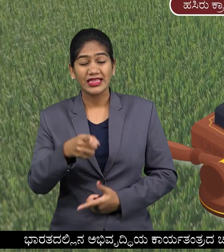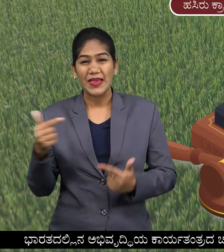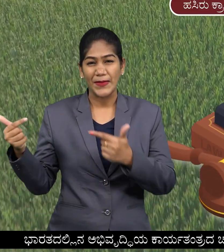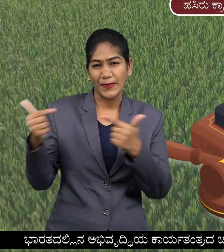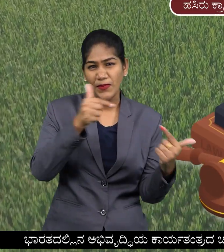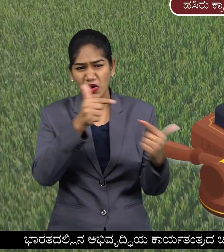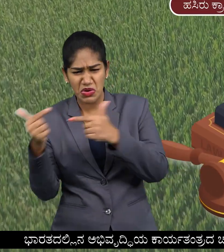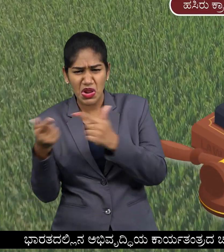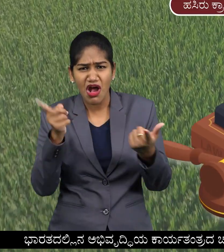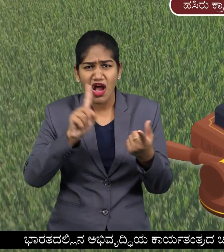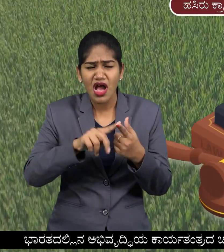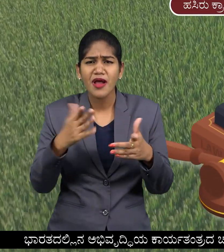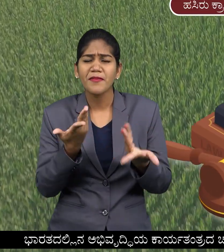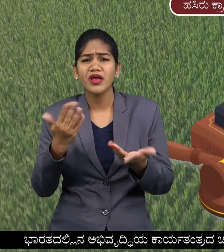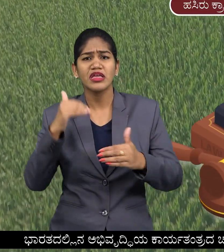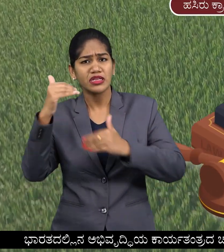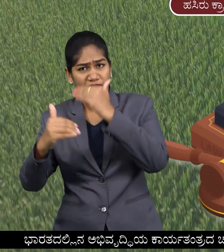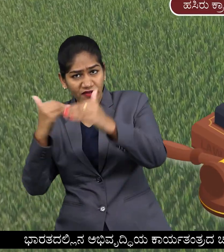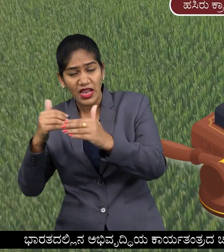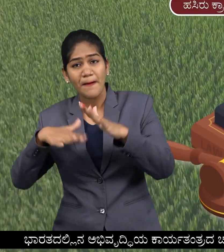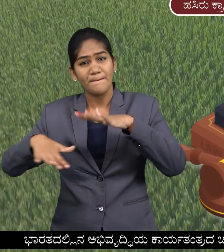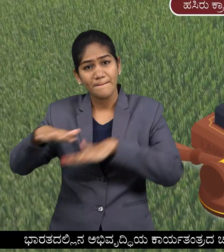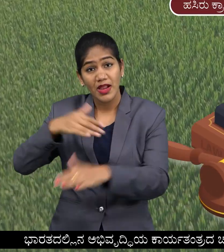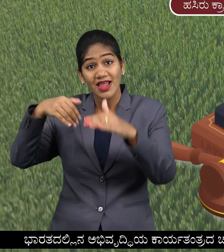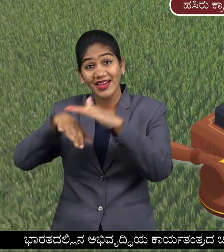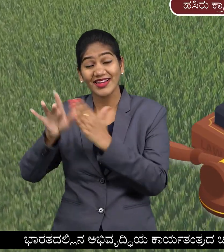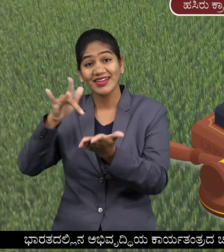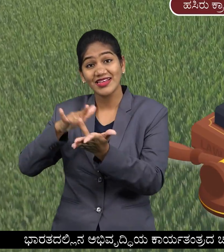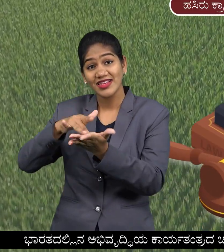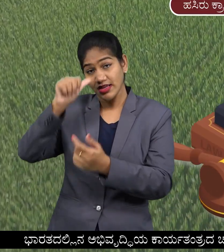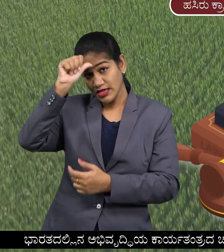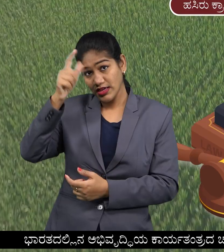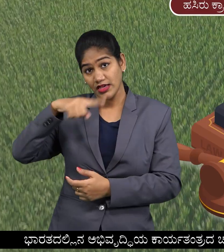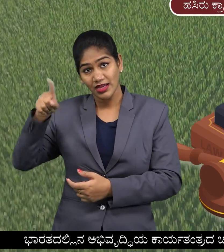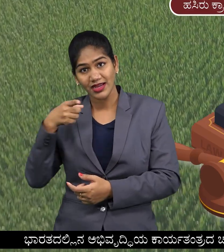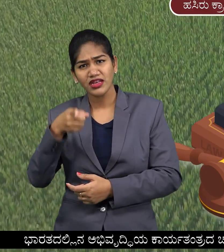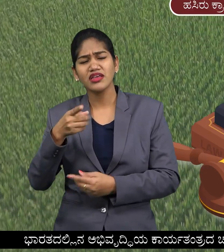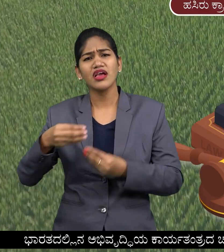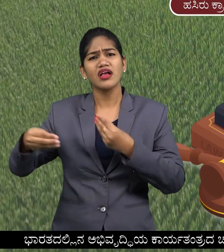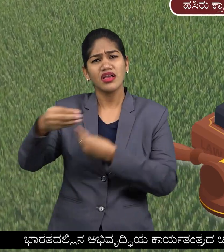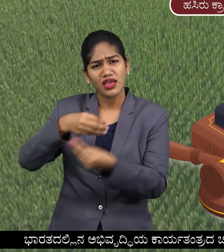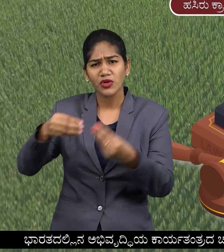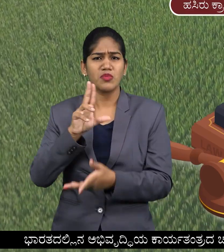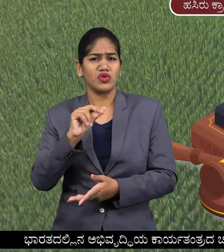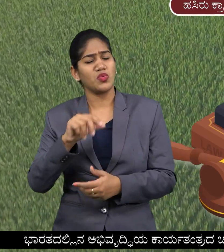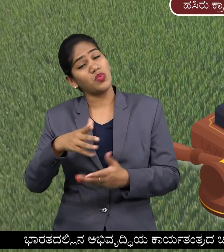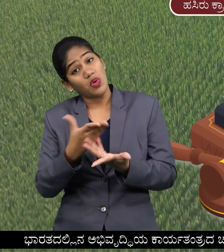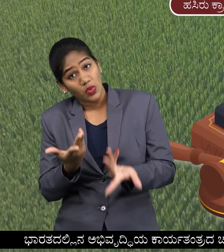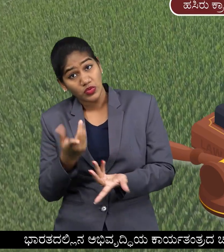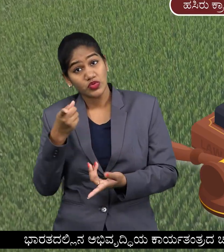ಭಾರತದಲ್ಲಿನ ಅಭಿವೃದ್ಧಿಯ ಕಾರ್ಯತಂತ್ರದ ಚರ್ಚೆಯು ಆರ್ಥಿಕ ಮಾತ್ರವಲ್ಲದೆ ರಾಜಕೀಯವೂ ಆಗಿತ್ತು.